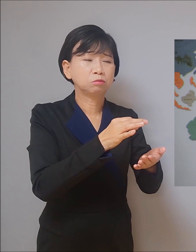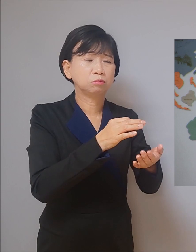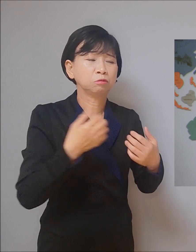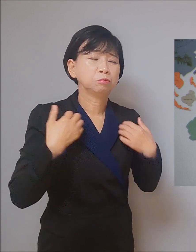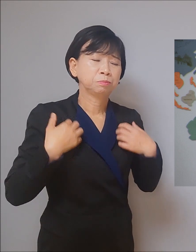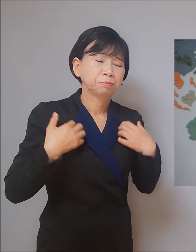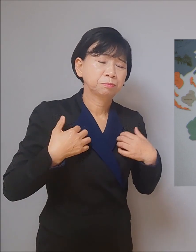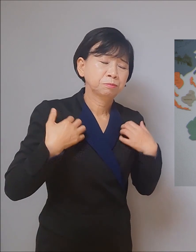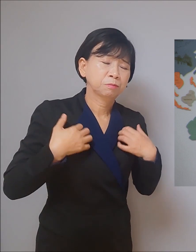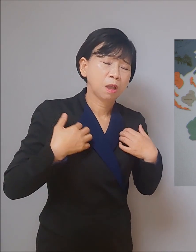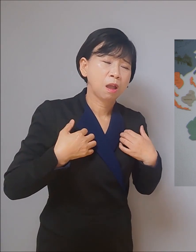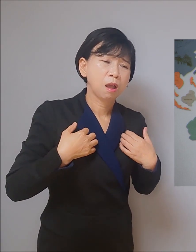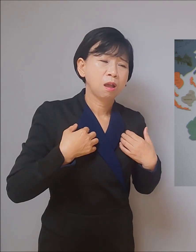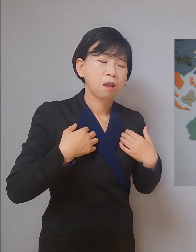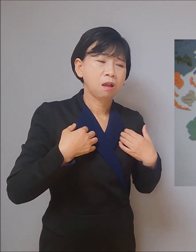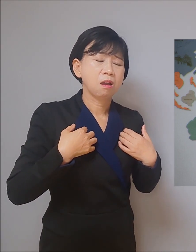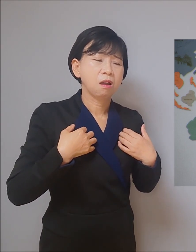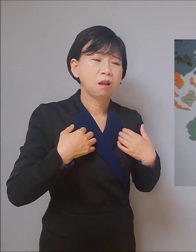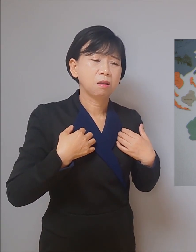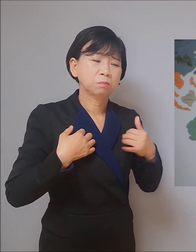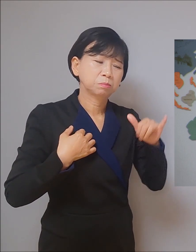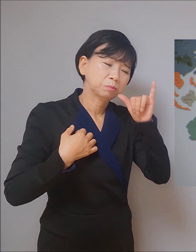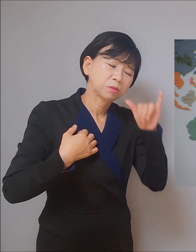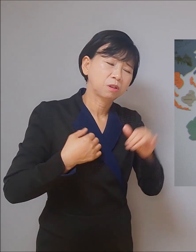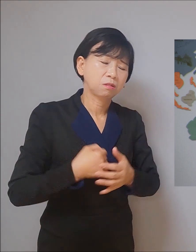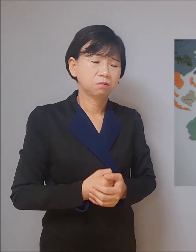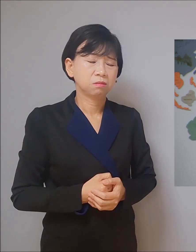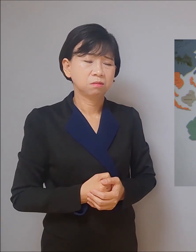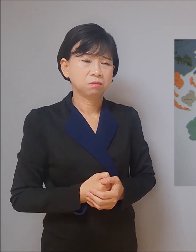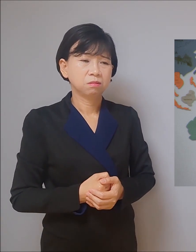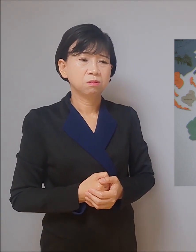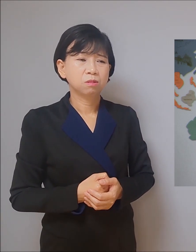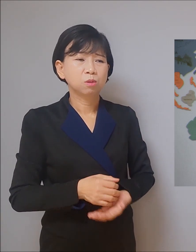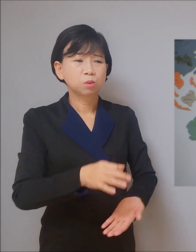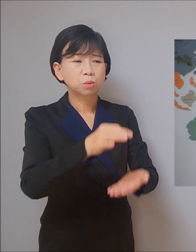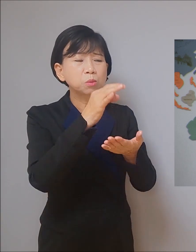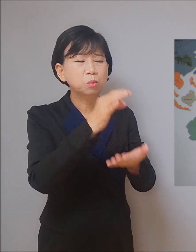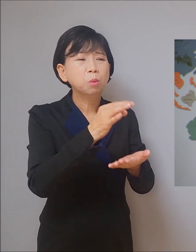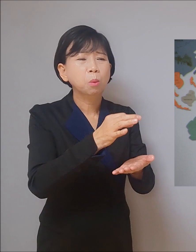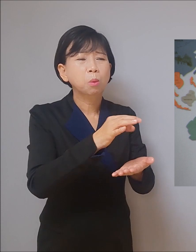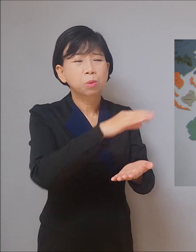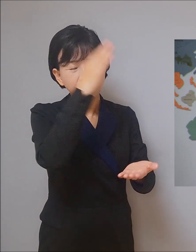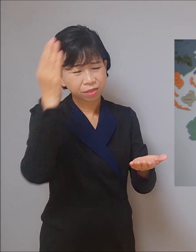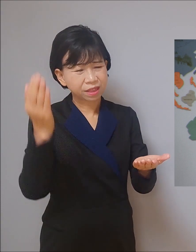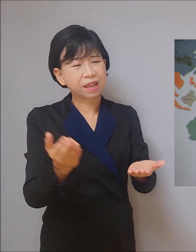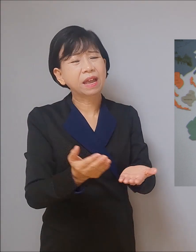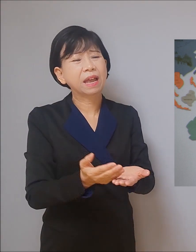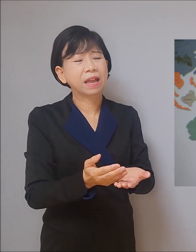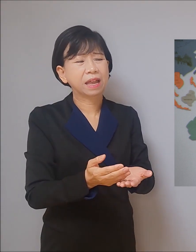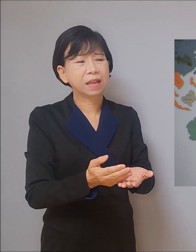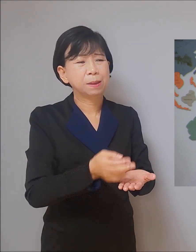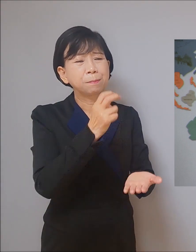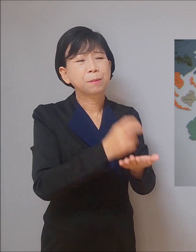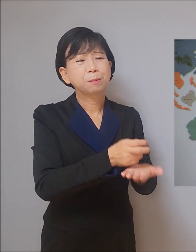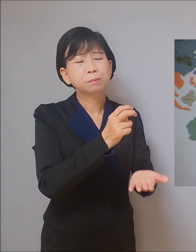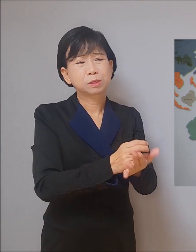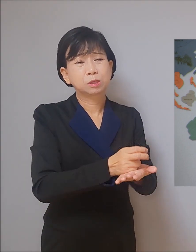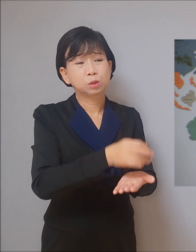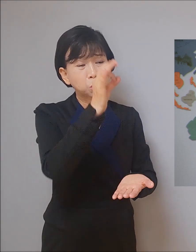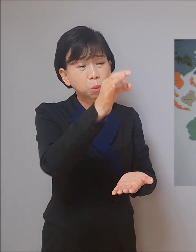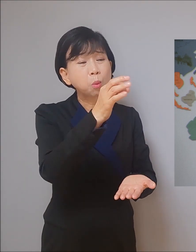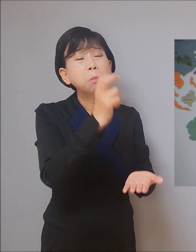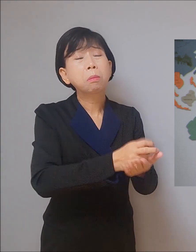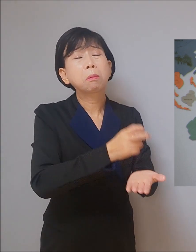있습니다. 돈이면 다 된다. 황금 만능주의. 기껏 살아봐야 한 번 사는